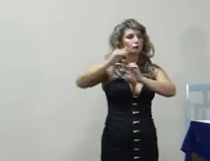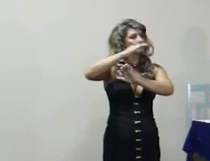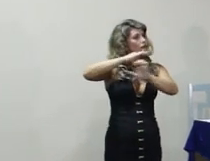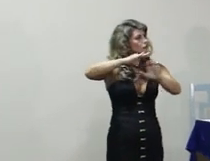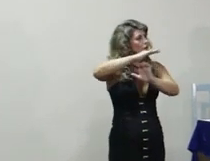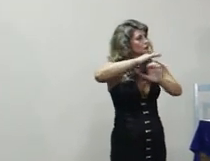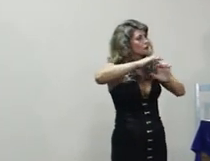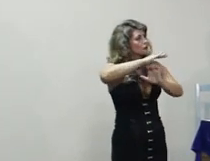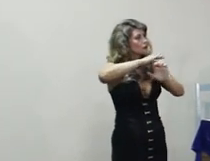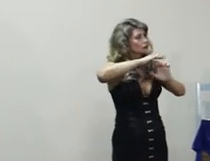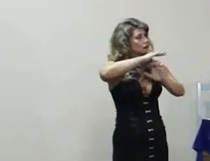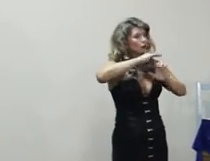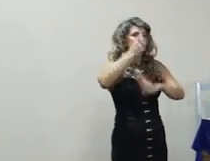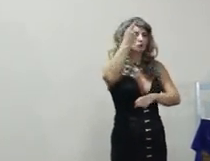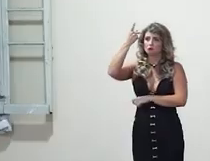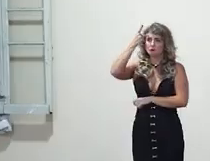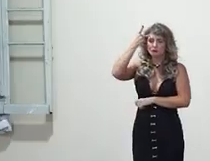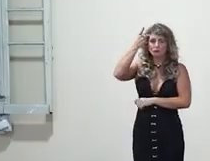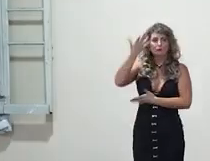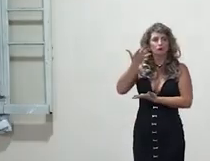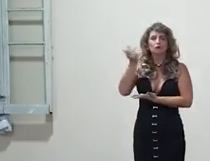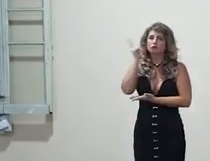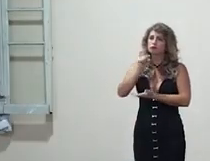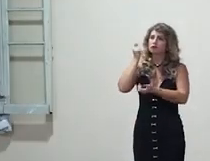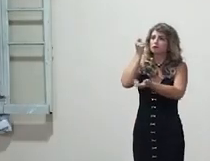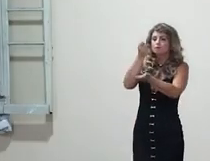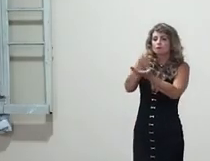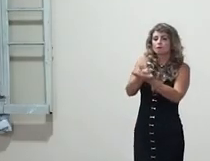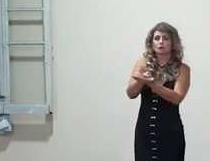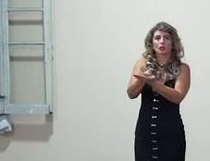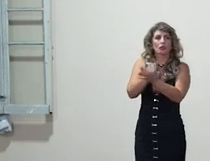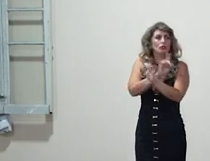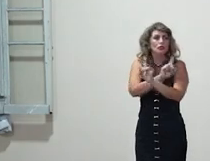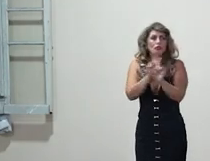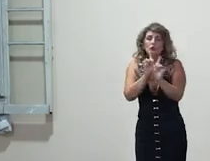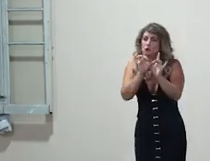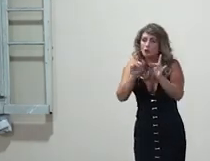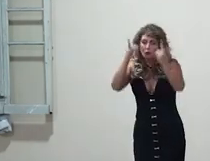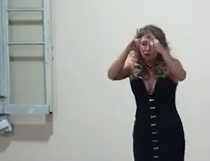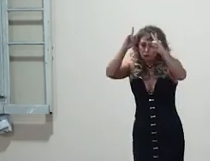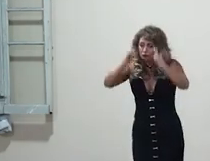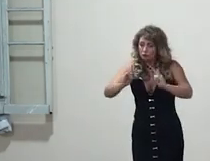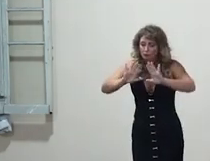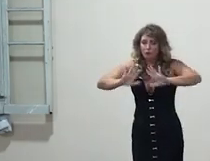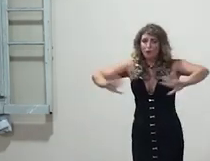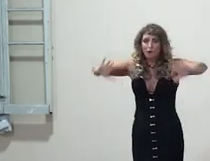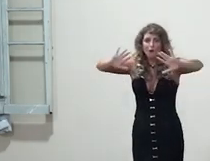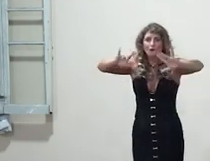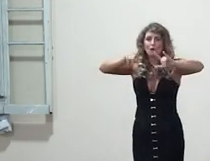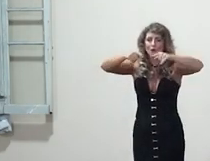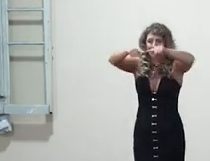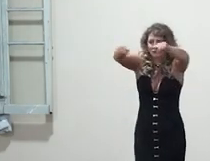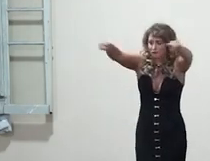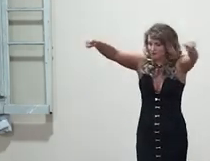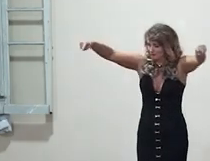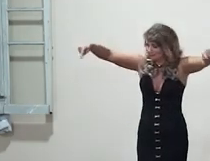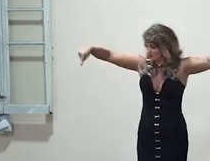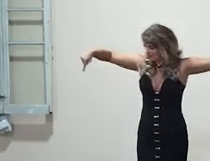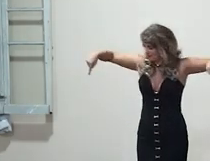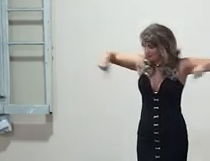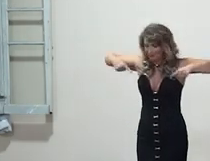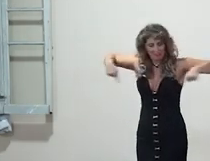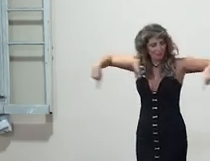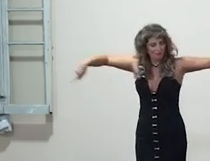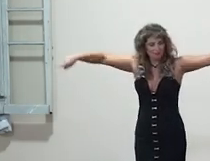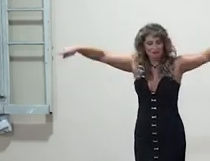empresa de São Paulo, que comprou aquilo não por causa do imóvel, mas por causa do terreno, que era muito grande,